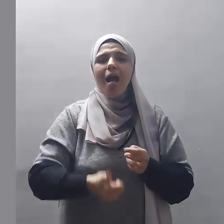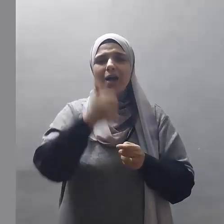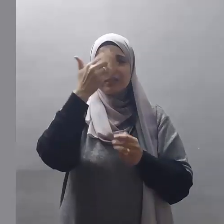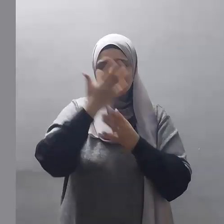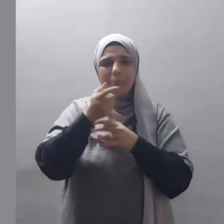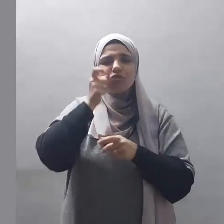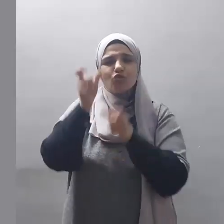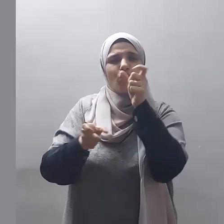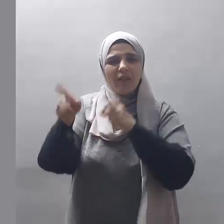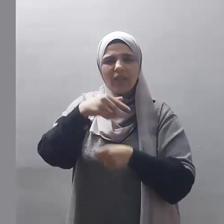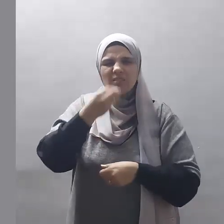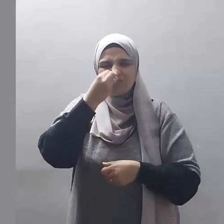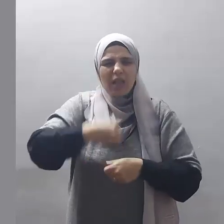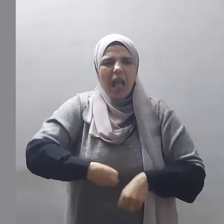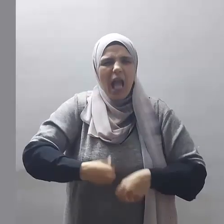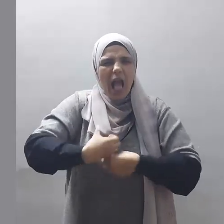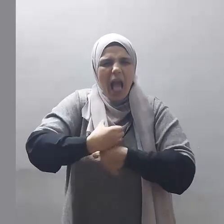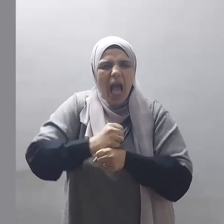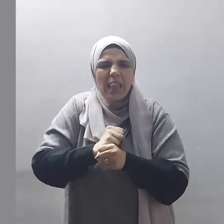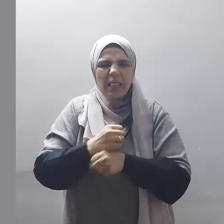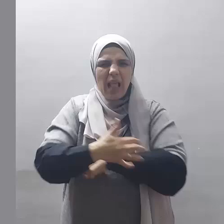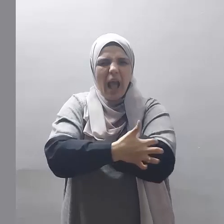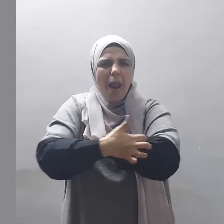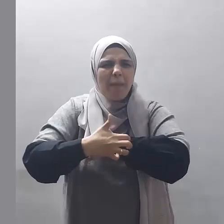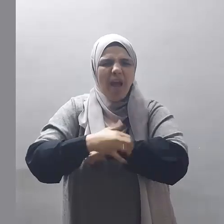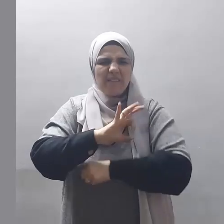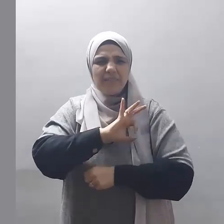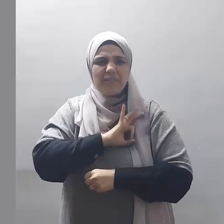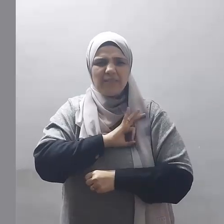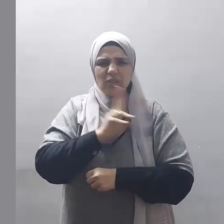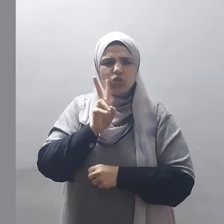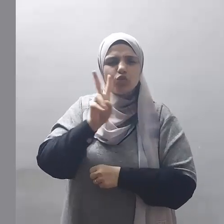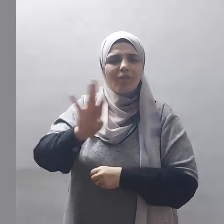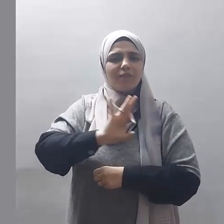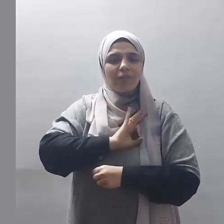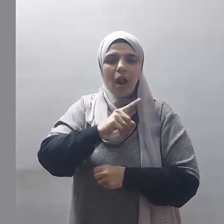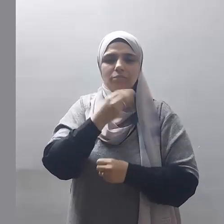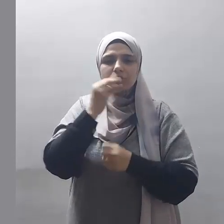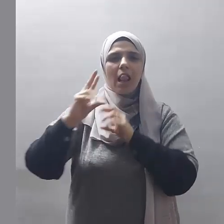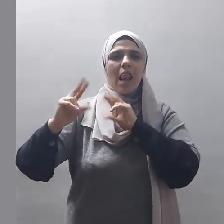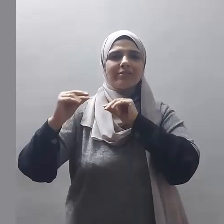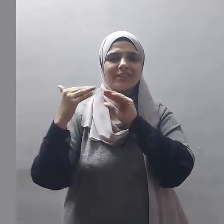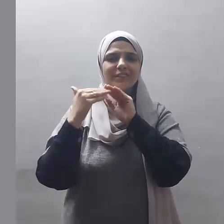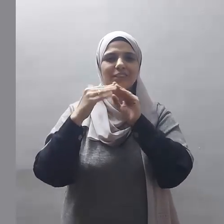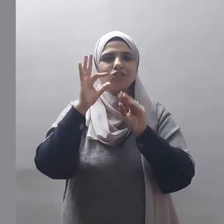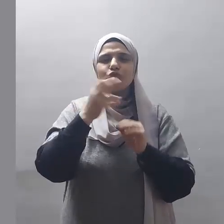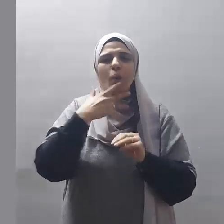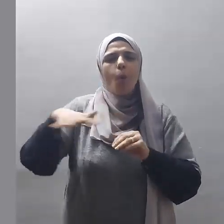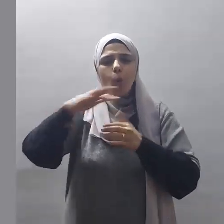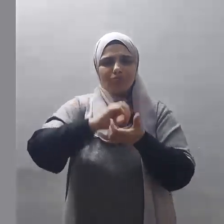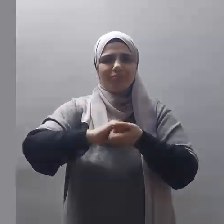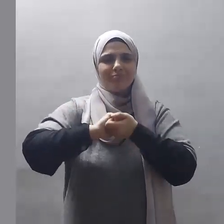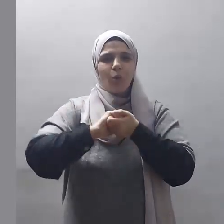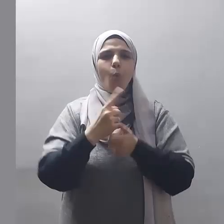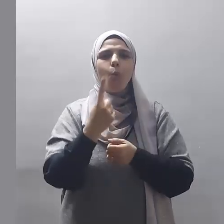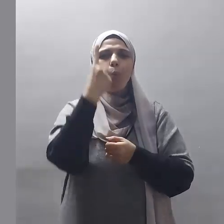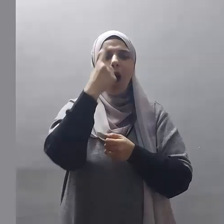رمضان جائع ولا مسكين ولا محتاج الا قضينا متكاتفين حوائجهم